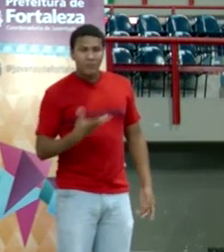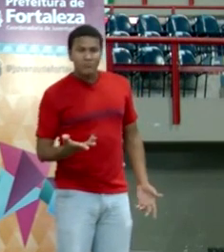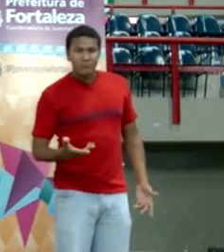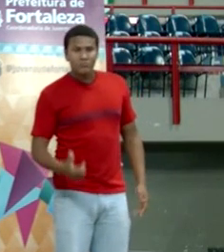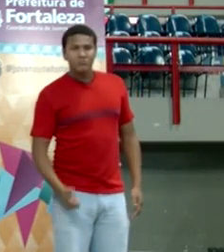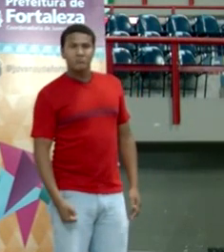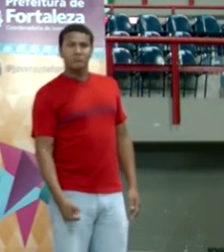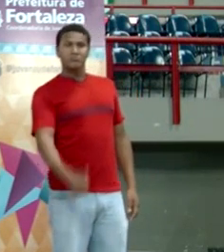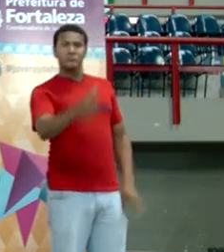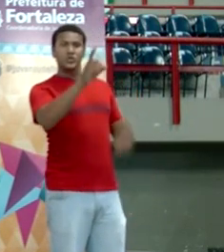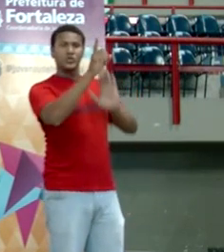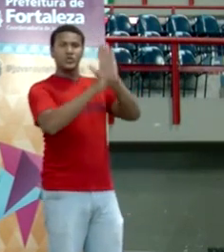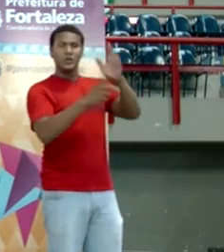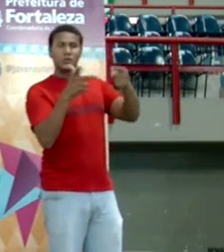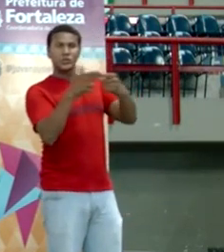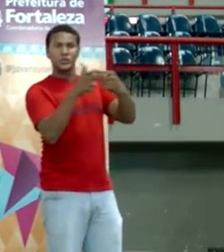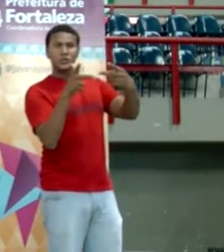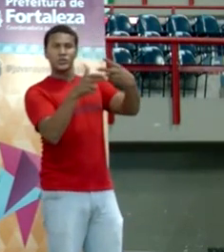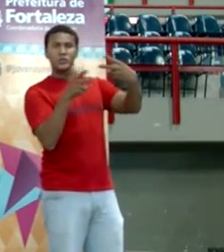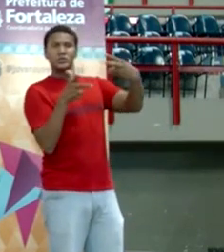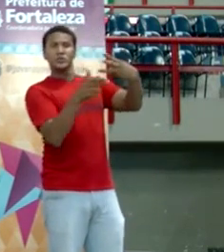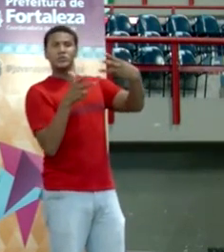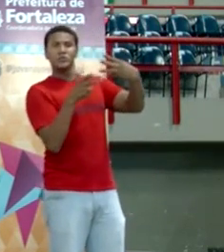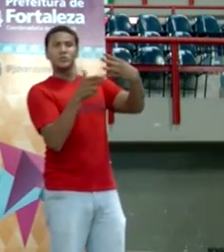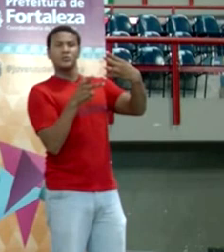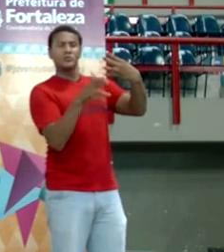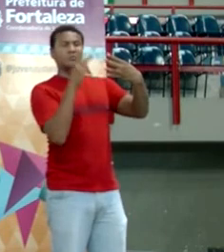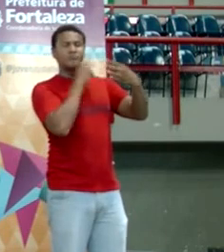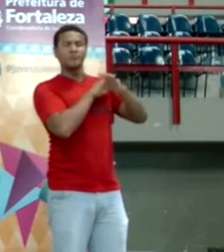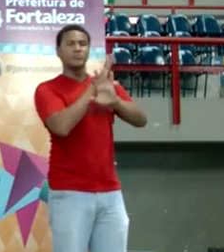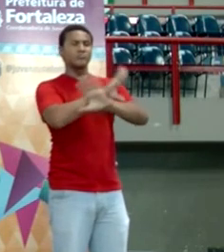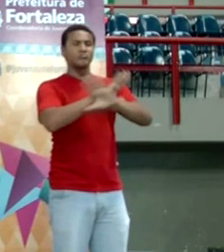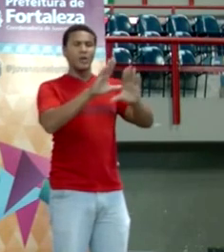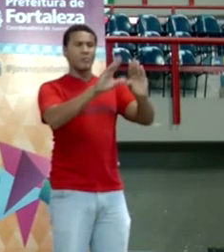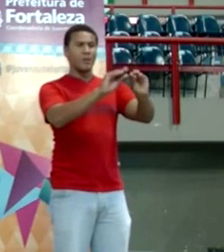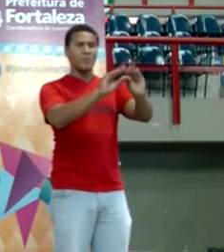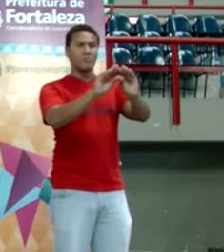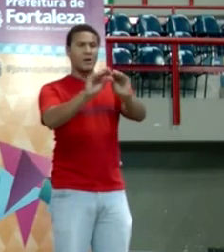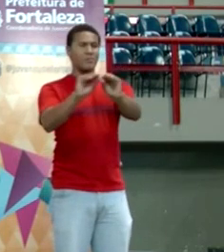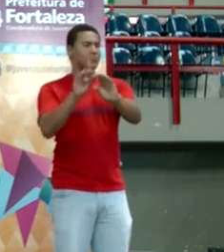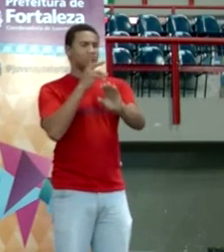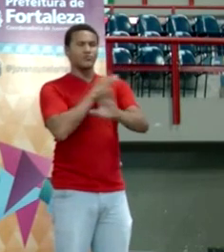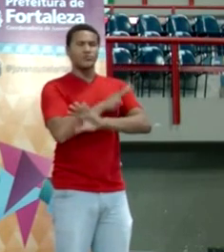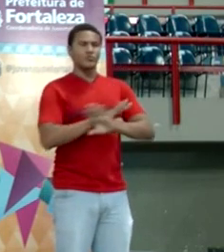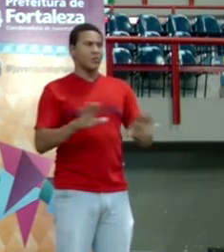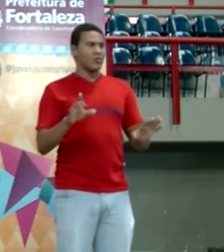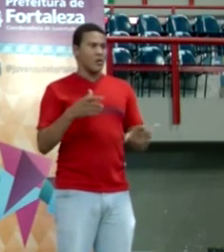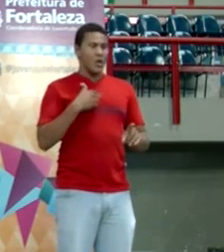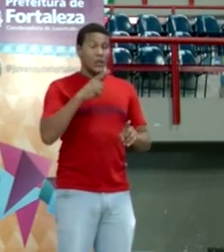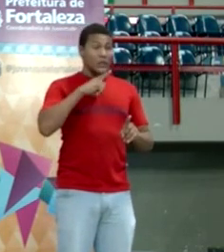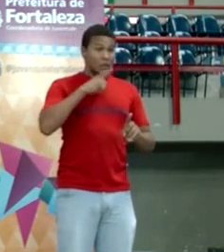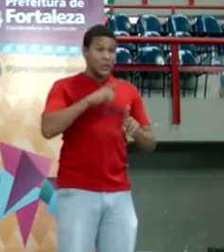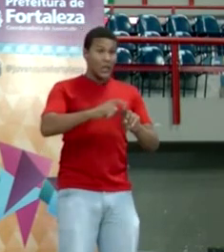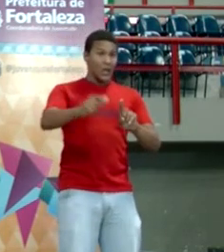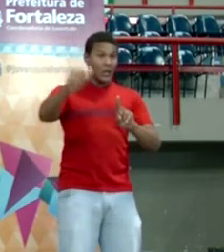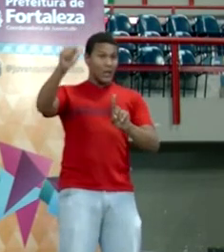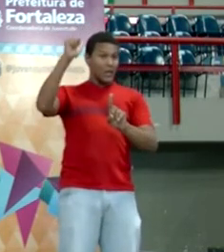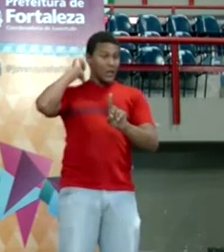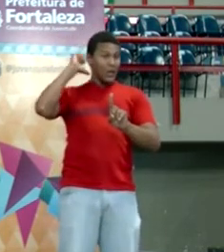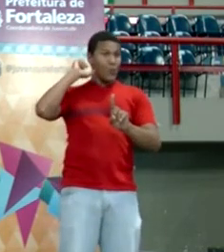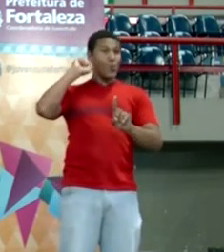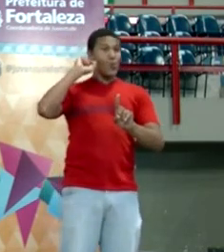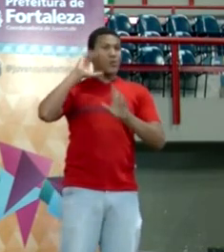cortava direitos. Alguém tinha que fazer. Por trás dela, haviam vários